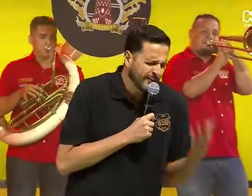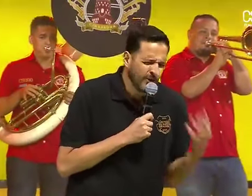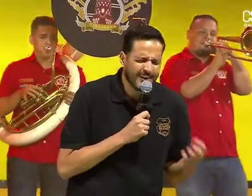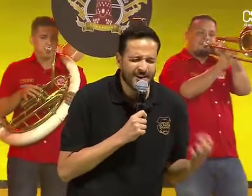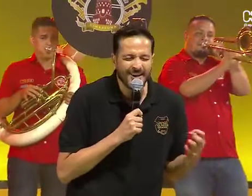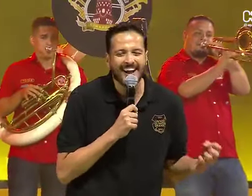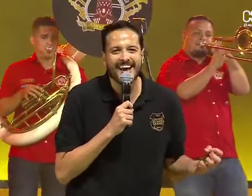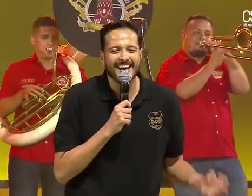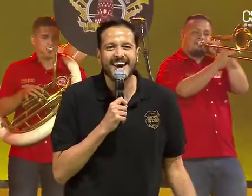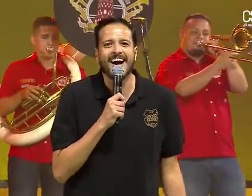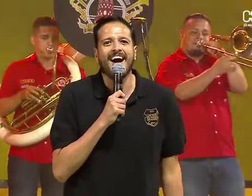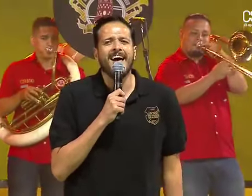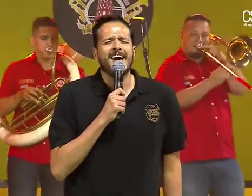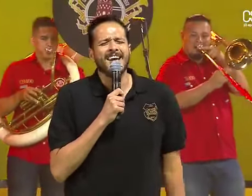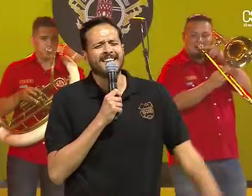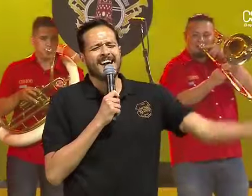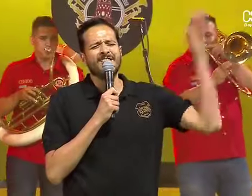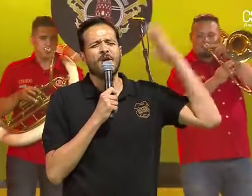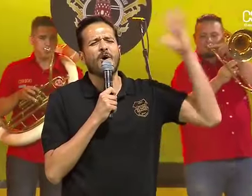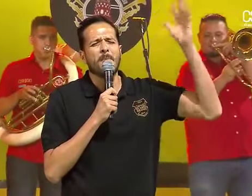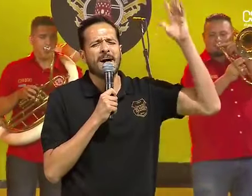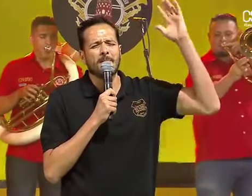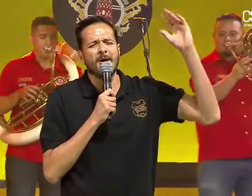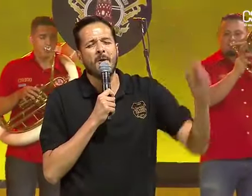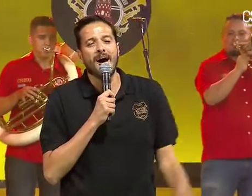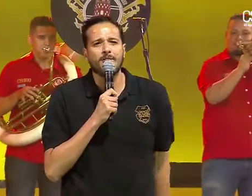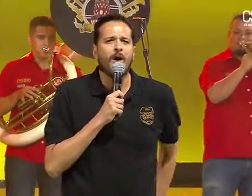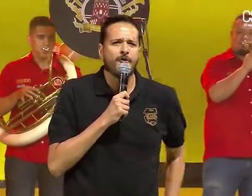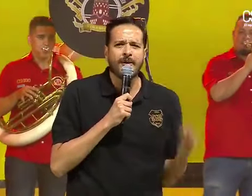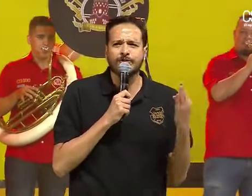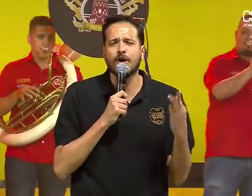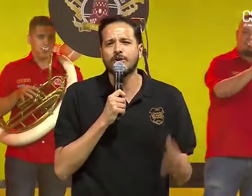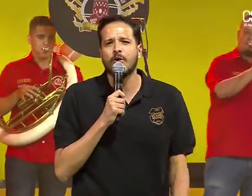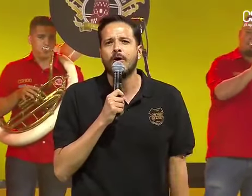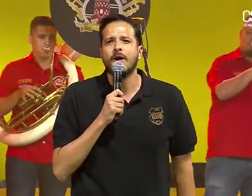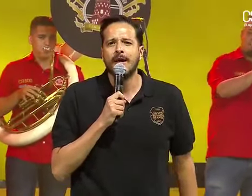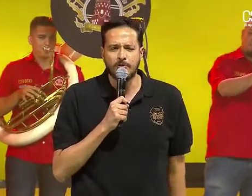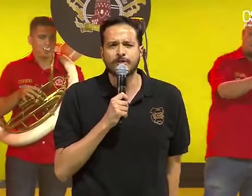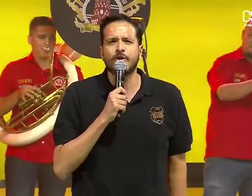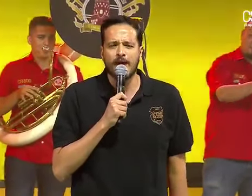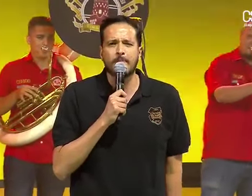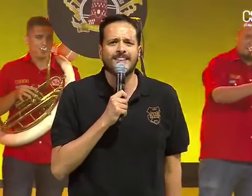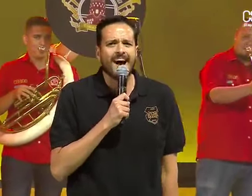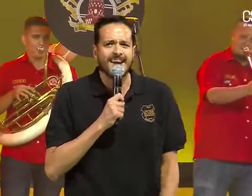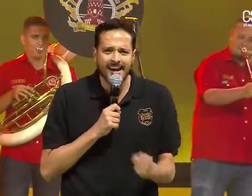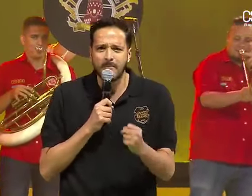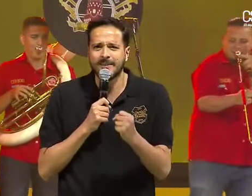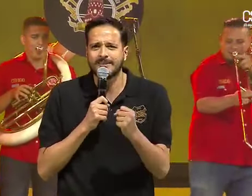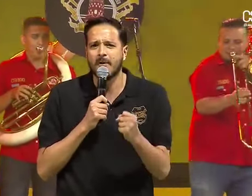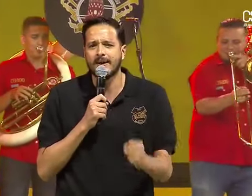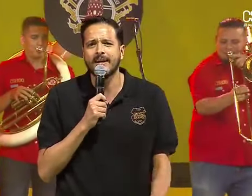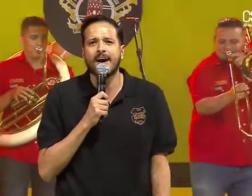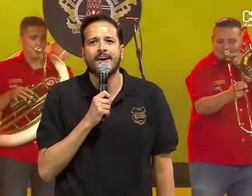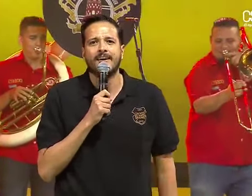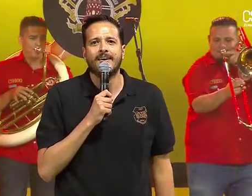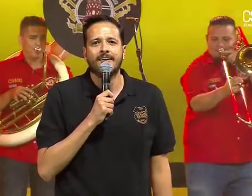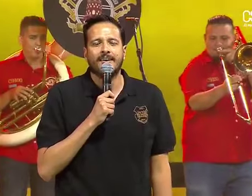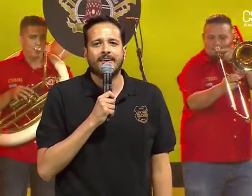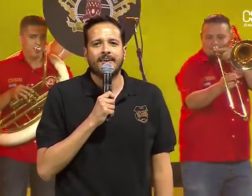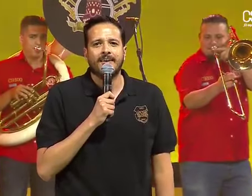su afición llenó de alegría, gritando con Marvin Obando, Jafet Soto y nuestro capitán Germán